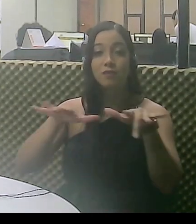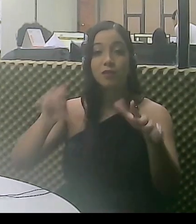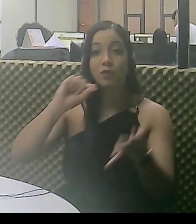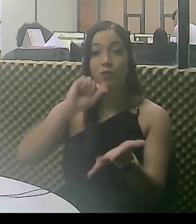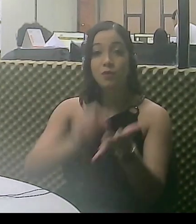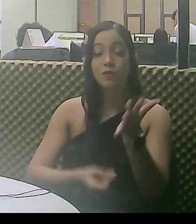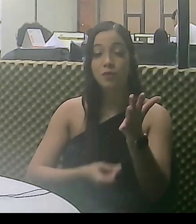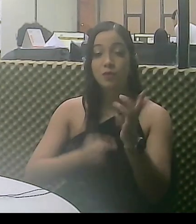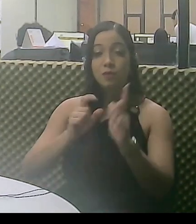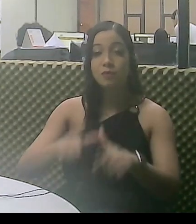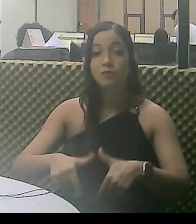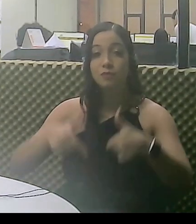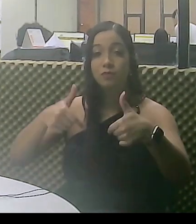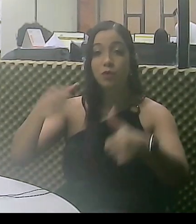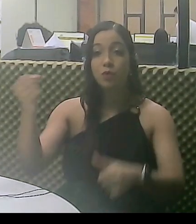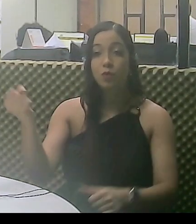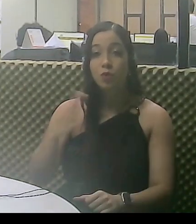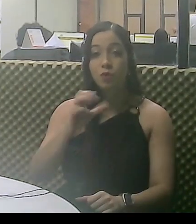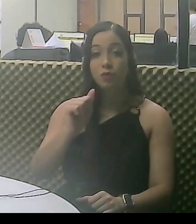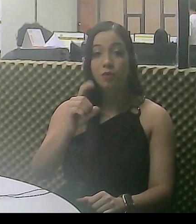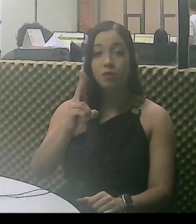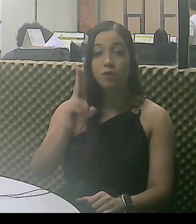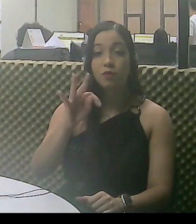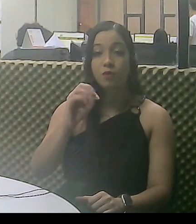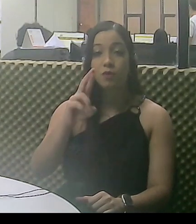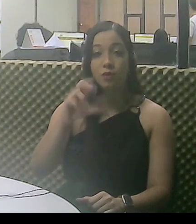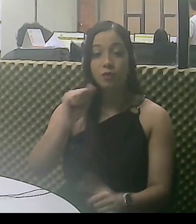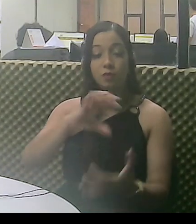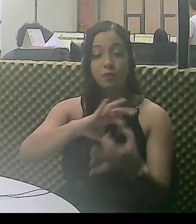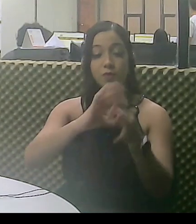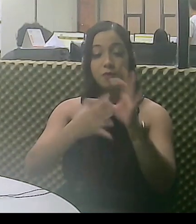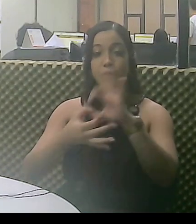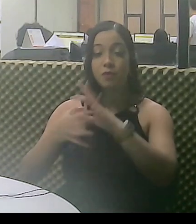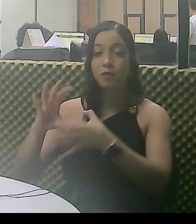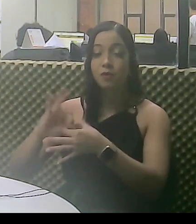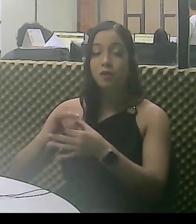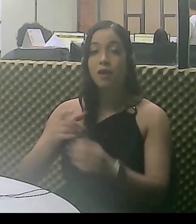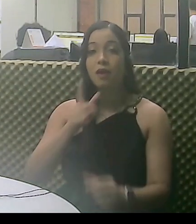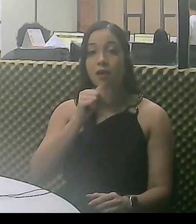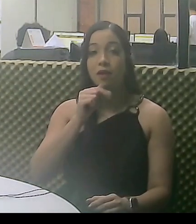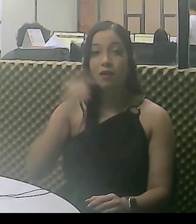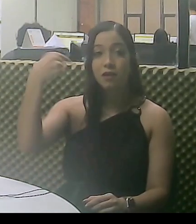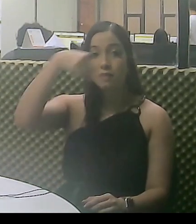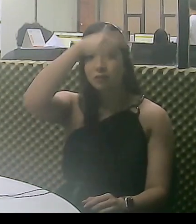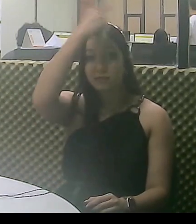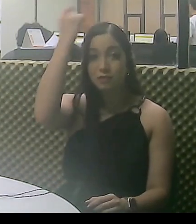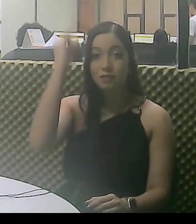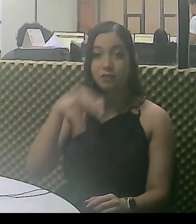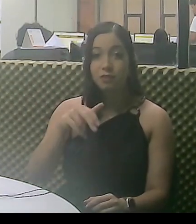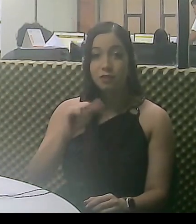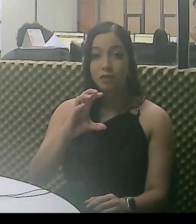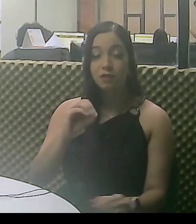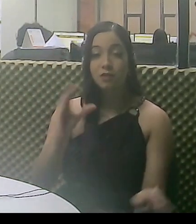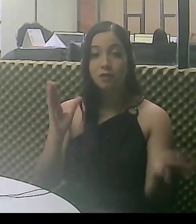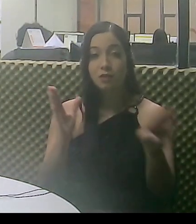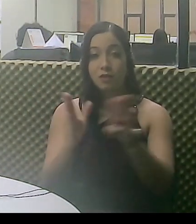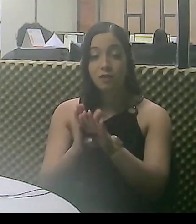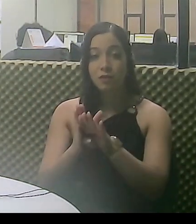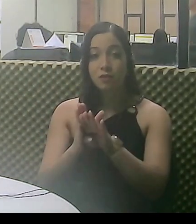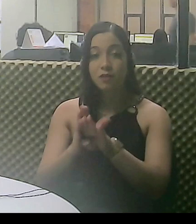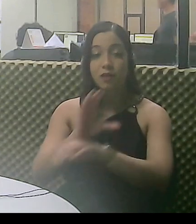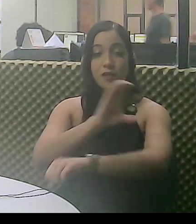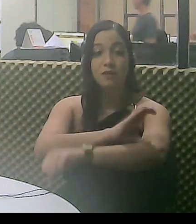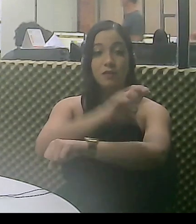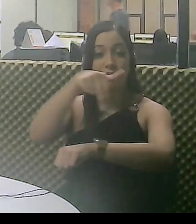contrato prevê a execução de uma nova adutora, que vai interligar o Centro de Reservação Santo Inácio ao Centro de Reservação